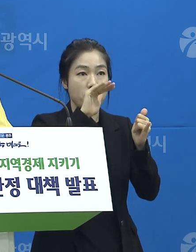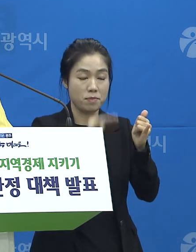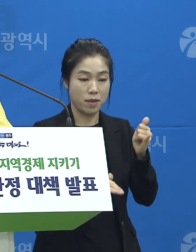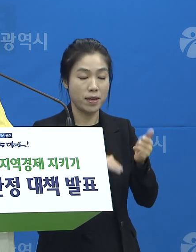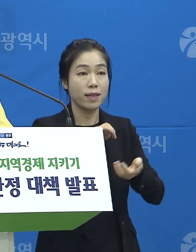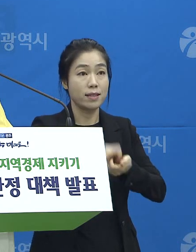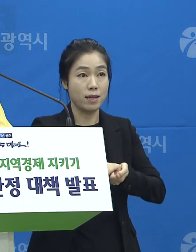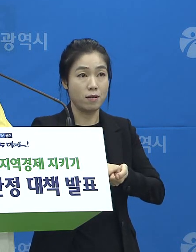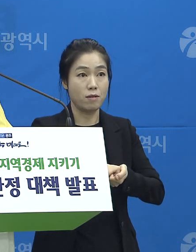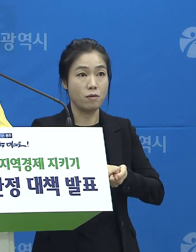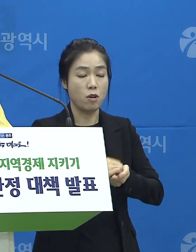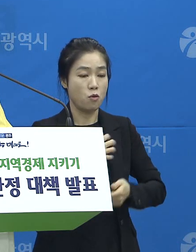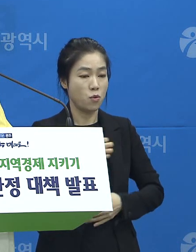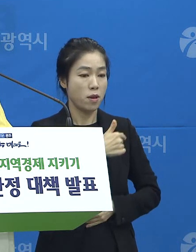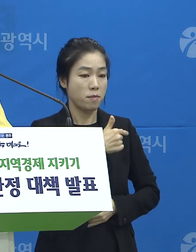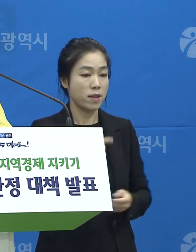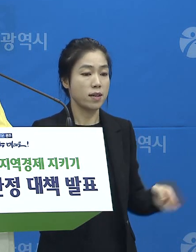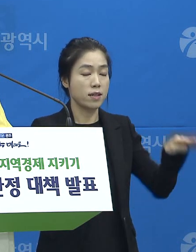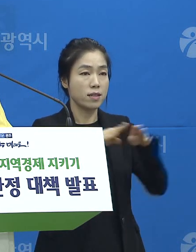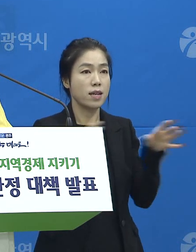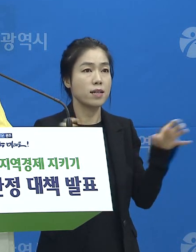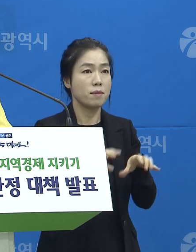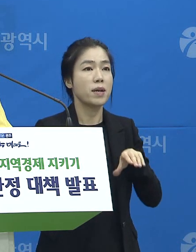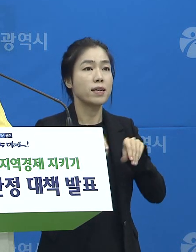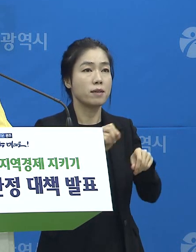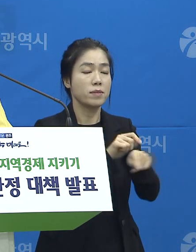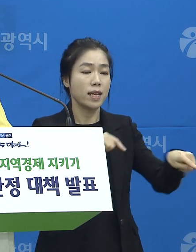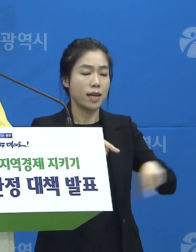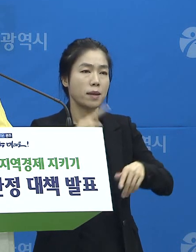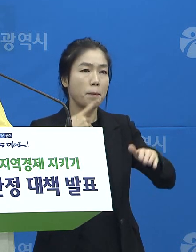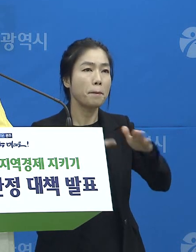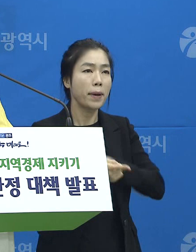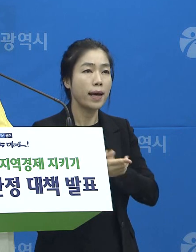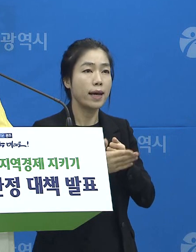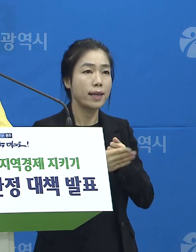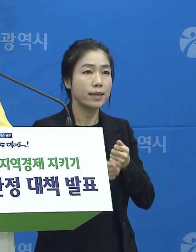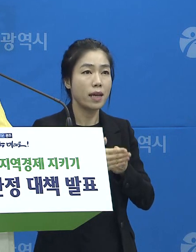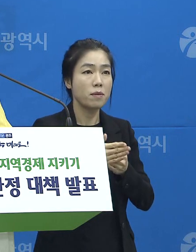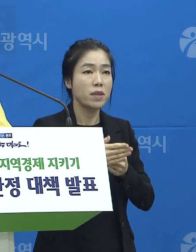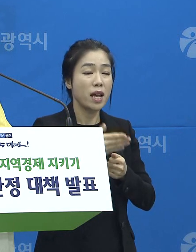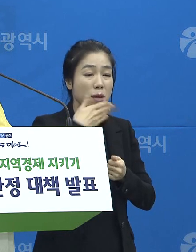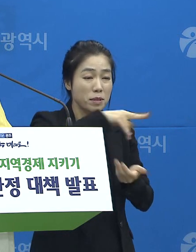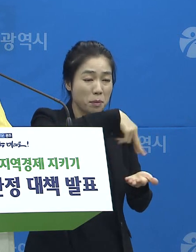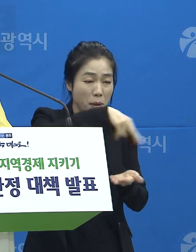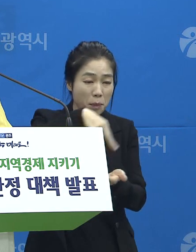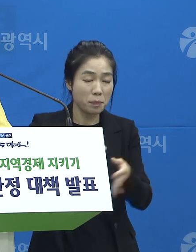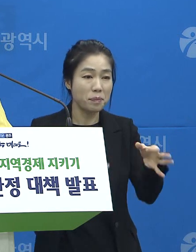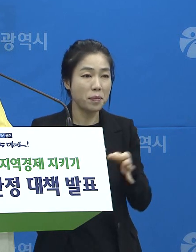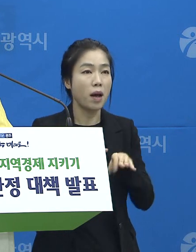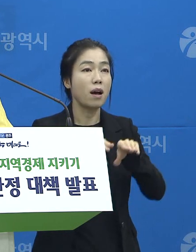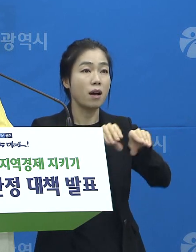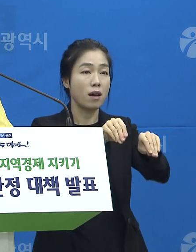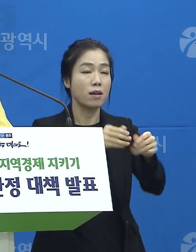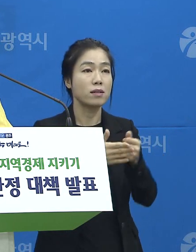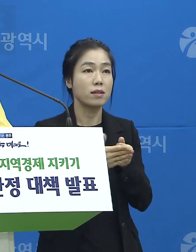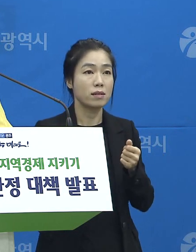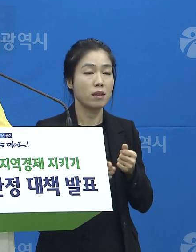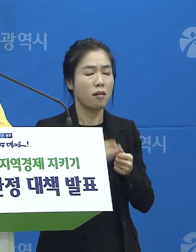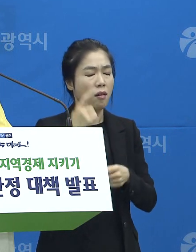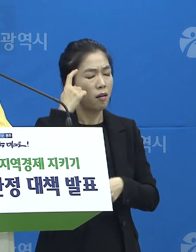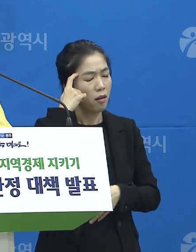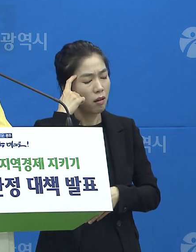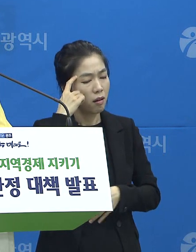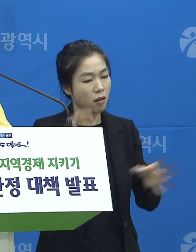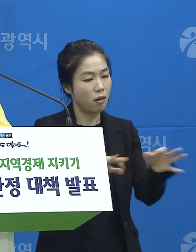제한되고 고위험시설 집합금지 행정조치로 뷔페 영업이 중단되면서